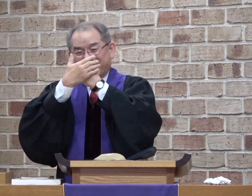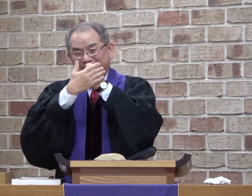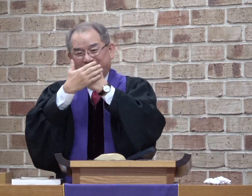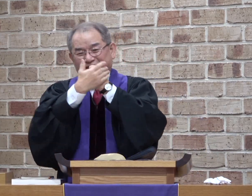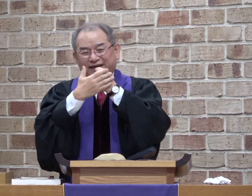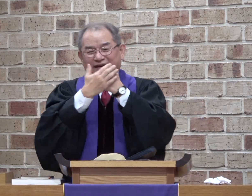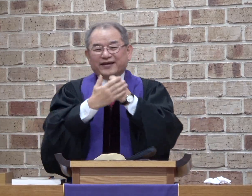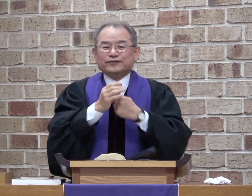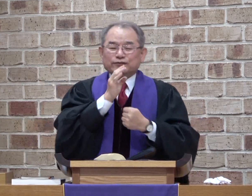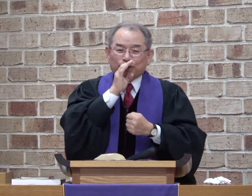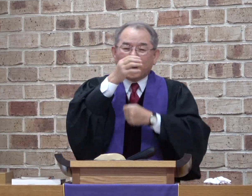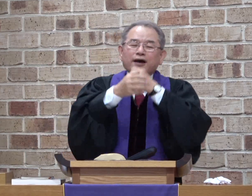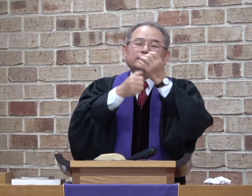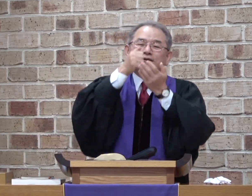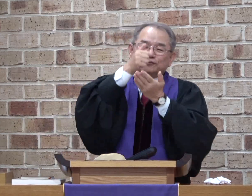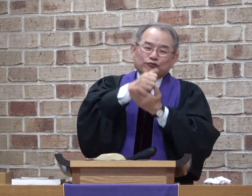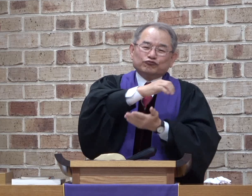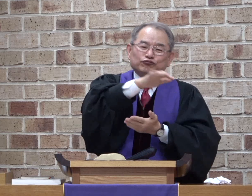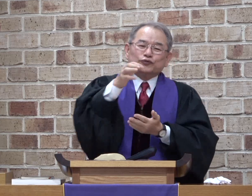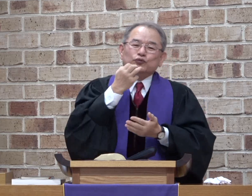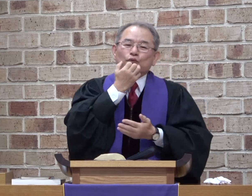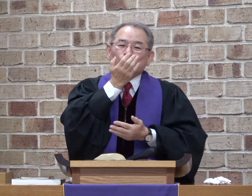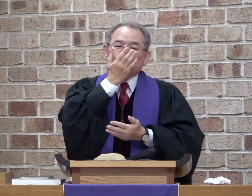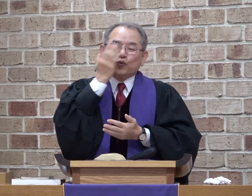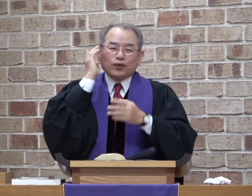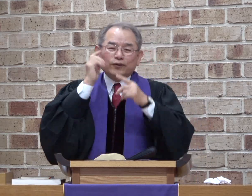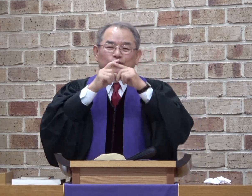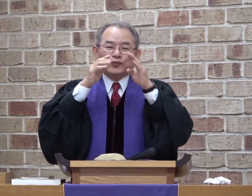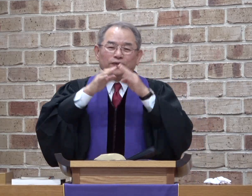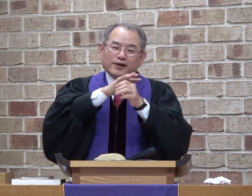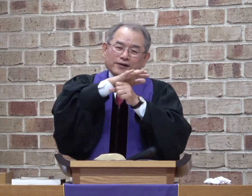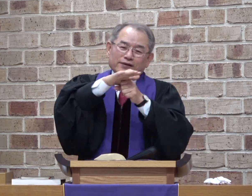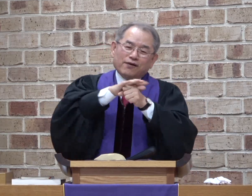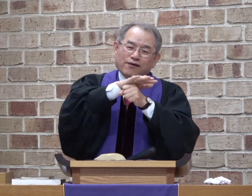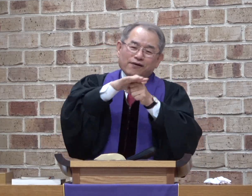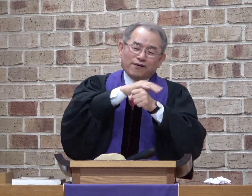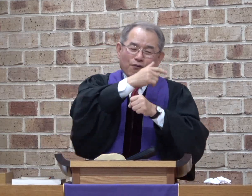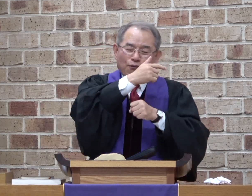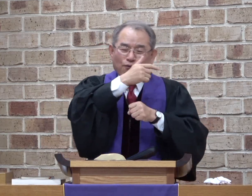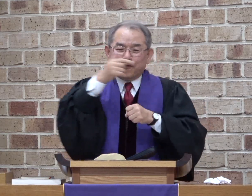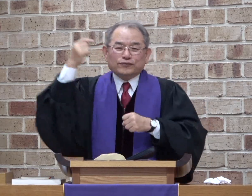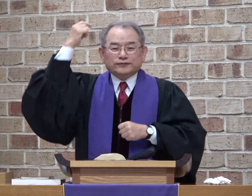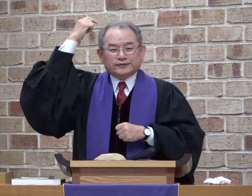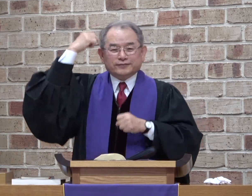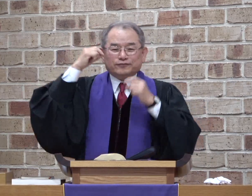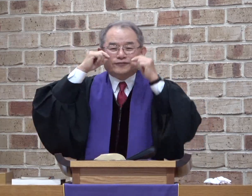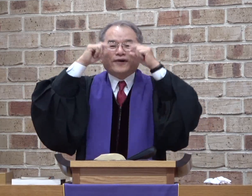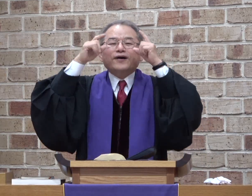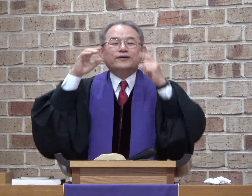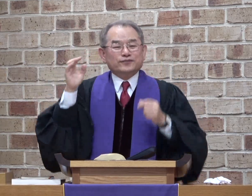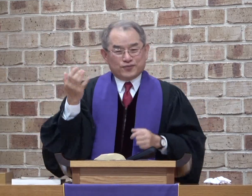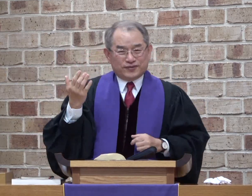정말 하나님께서 서울농아교회를 정말 사랑하시는구나 느끼게